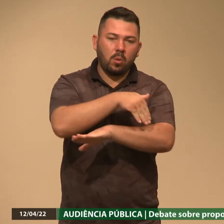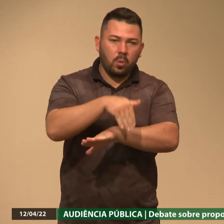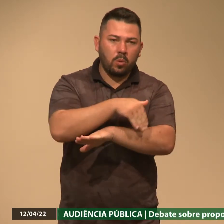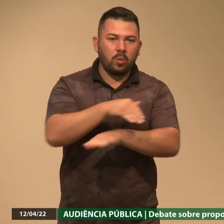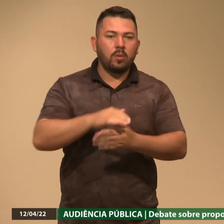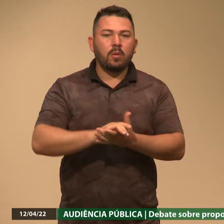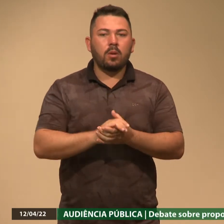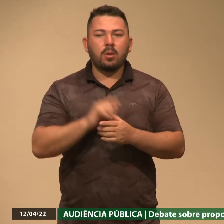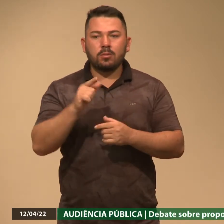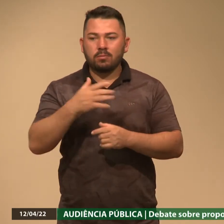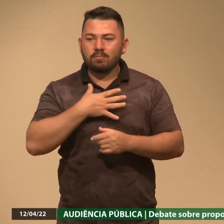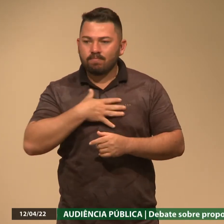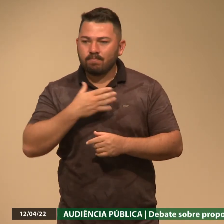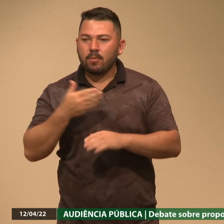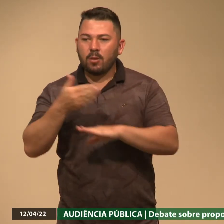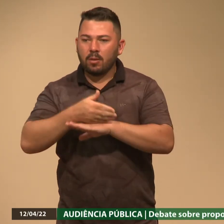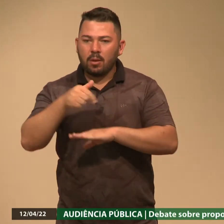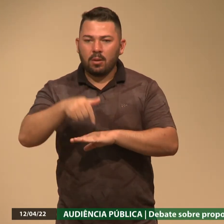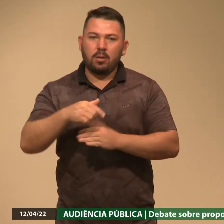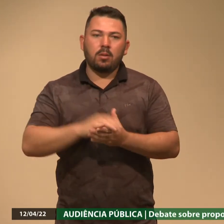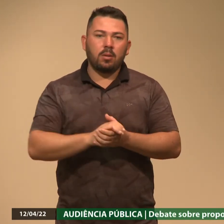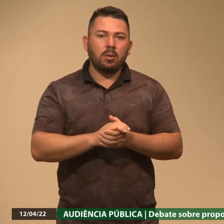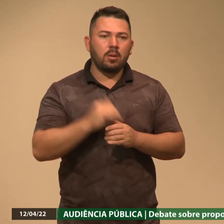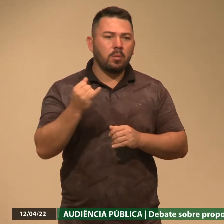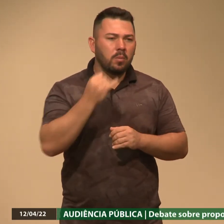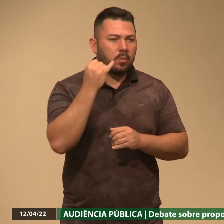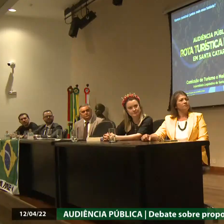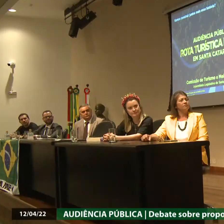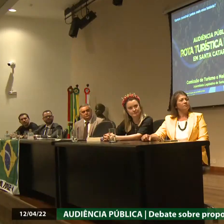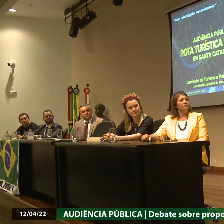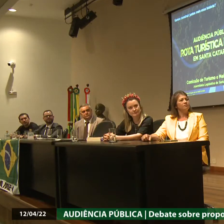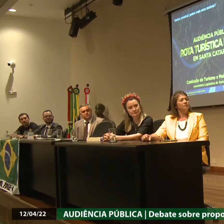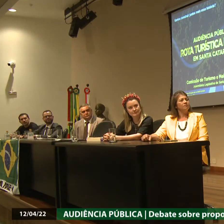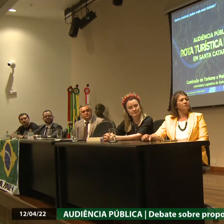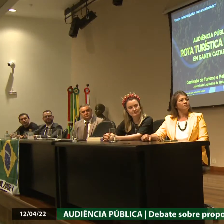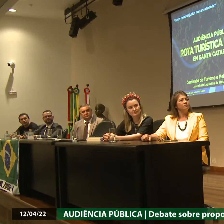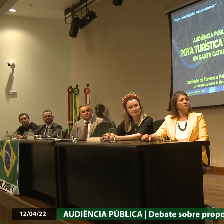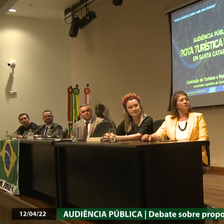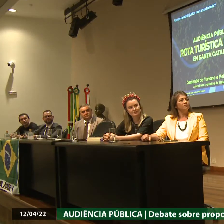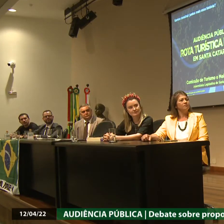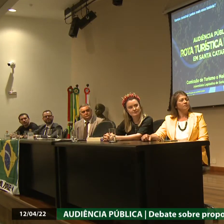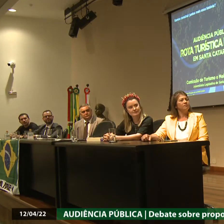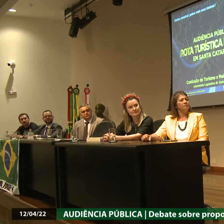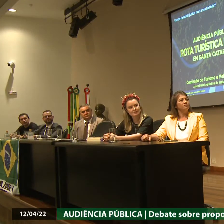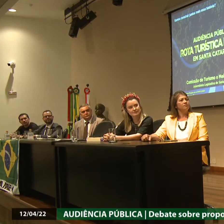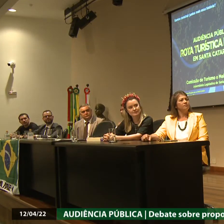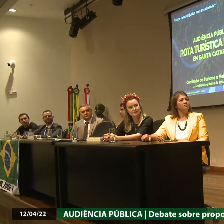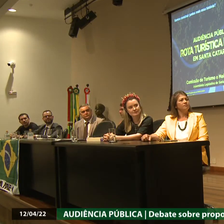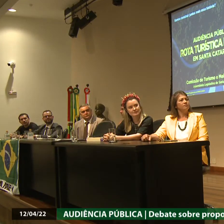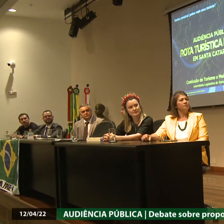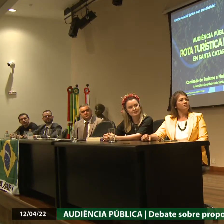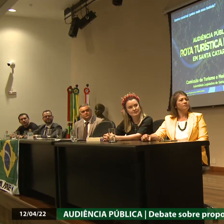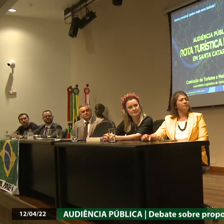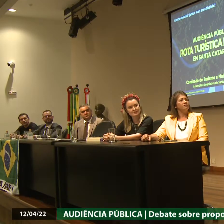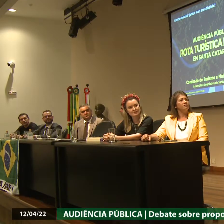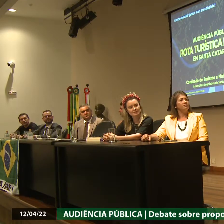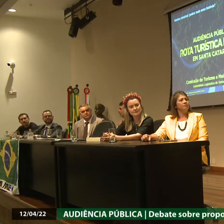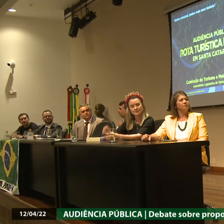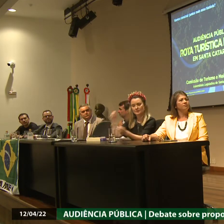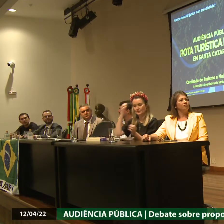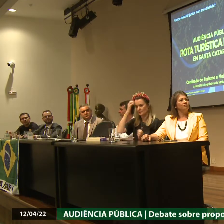de estar aqui para falar para todos vocês o quanto é importante essa iniciativa porque na verdade ele não envolve somente